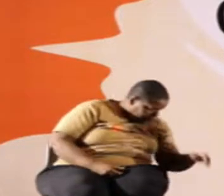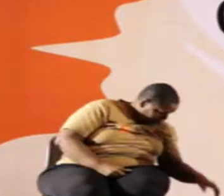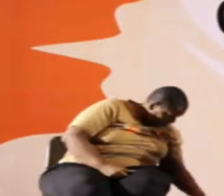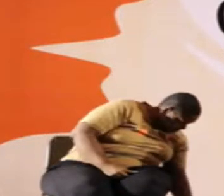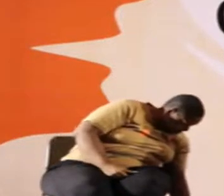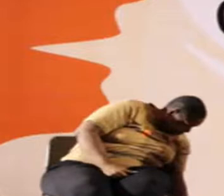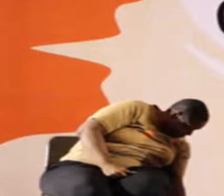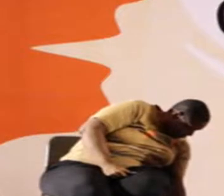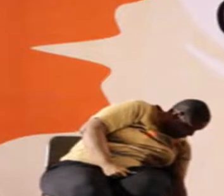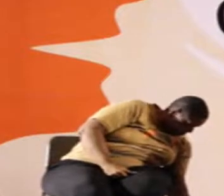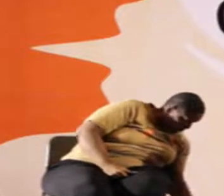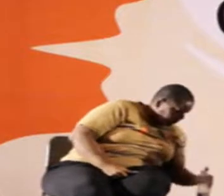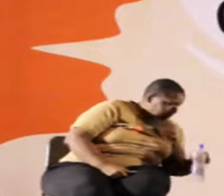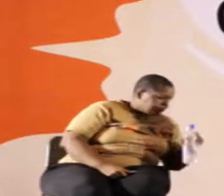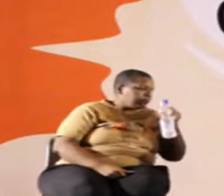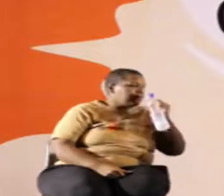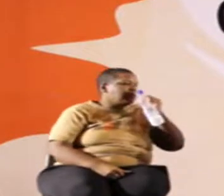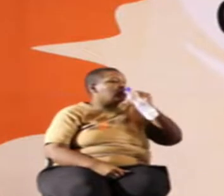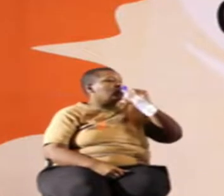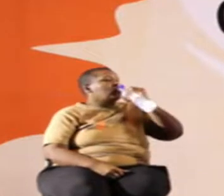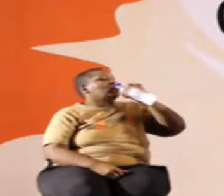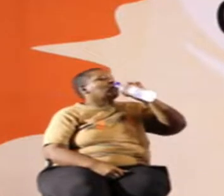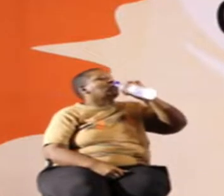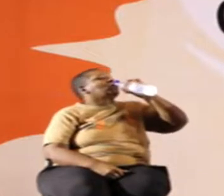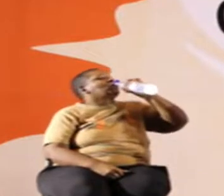do André Ricardo. Jurema,